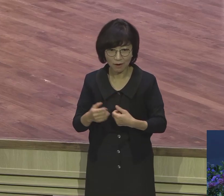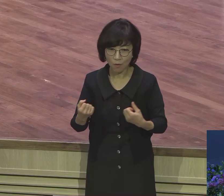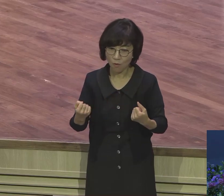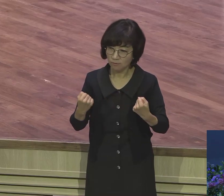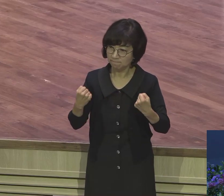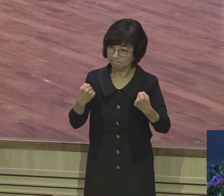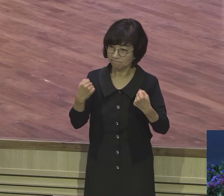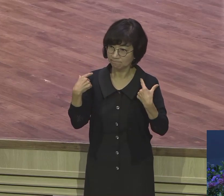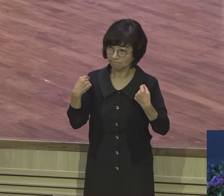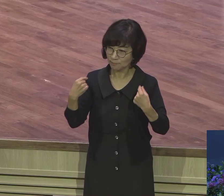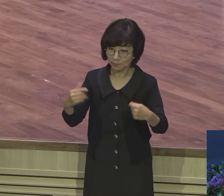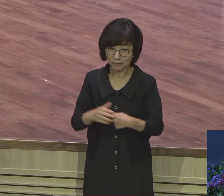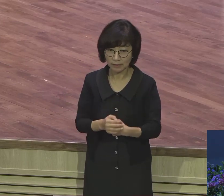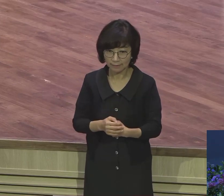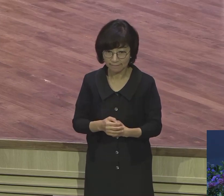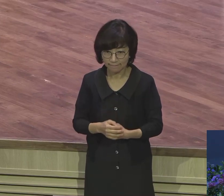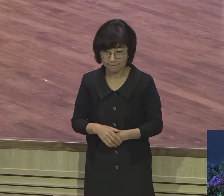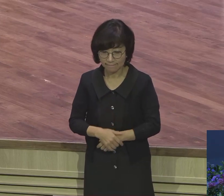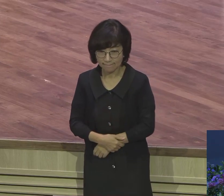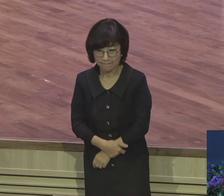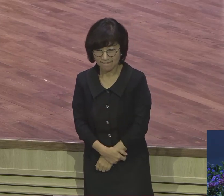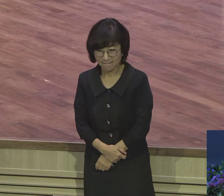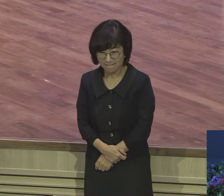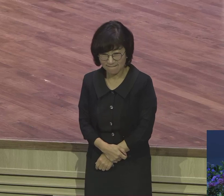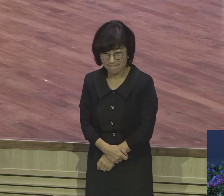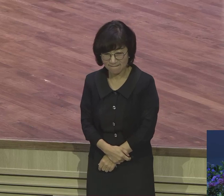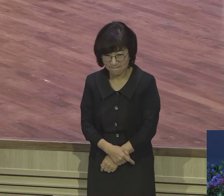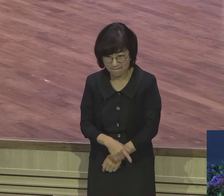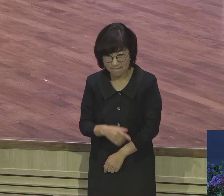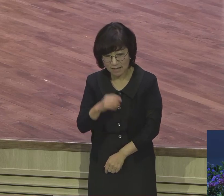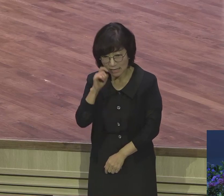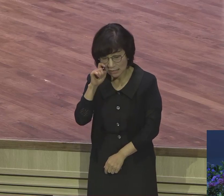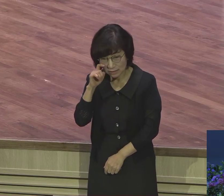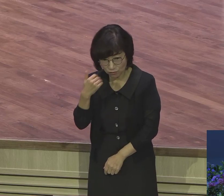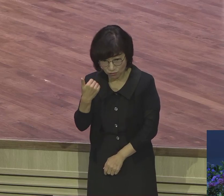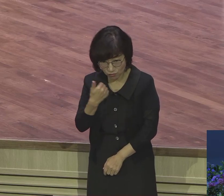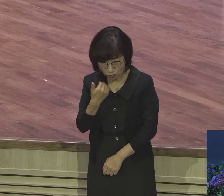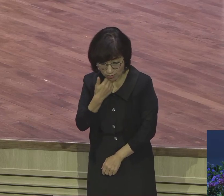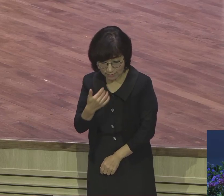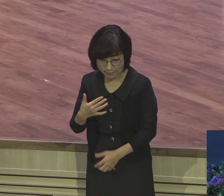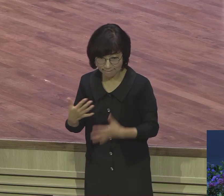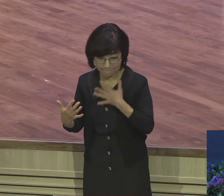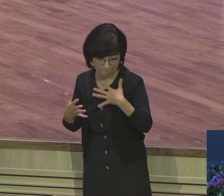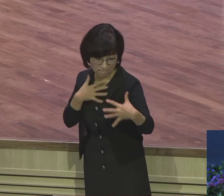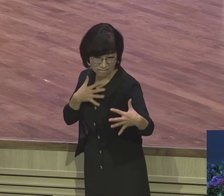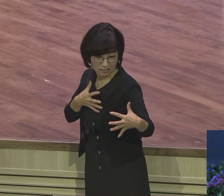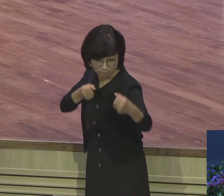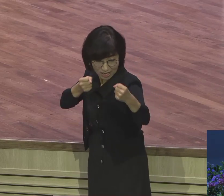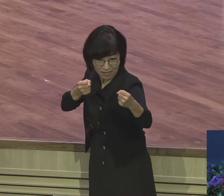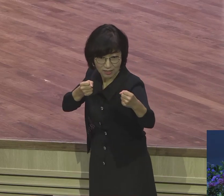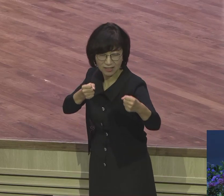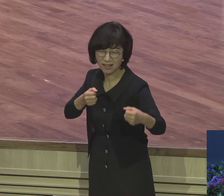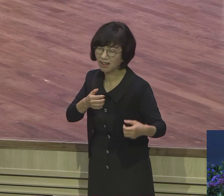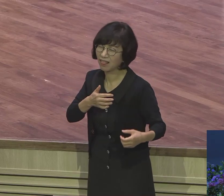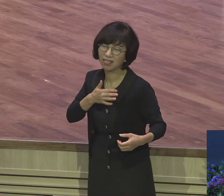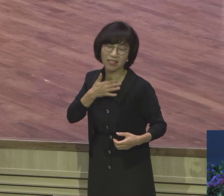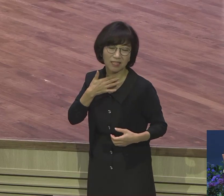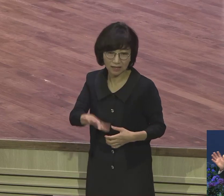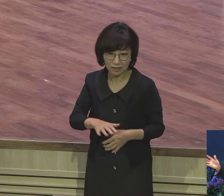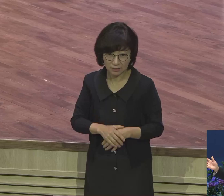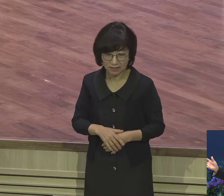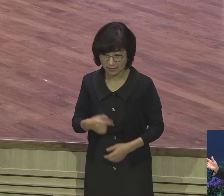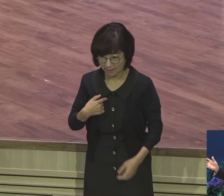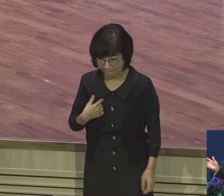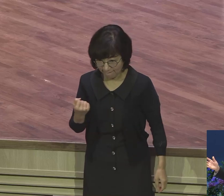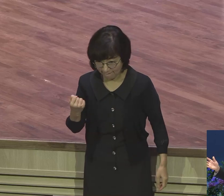저거 악 뒤지면 좋겠다. 생각도 해본 적 없어요. 그런 사람 아무도 지구상에 나와 등 돌리는 사람 지구상에